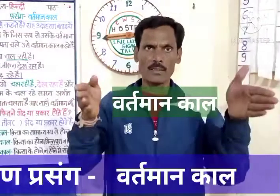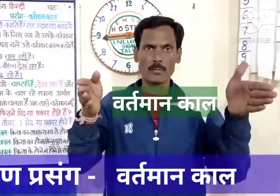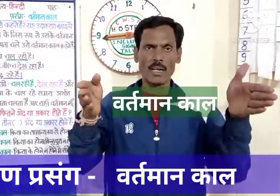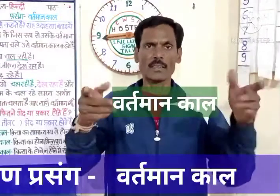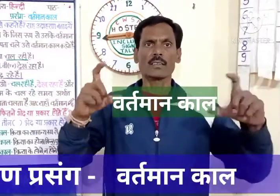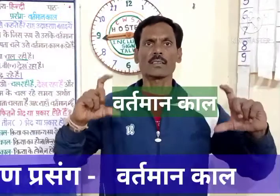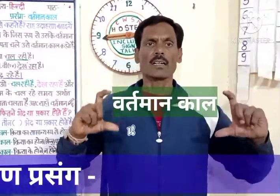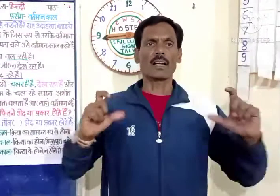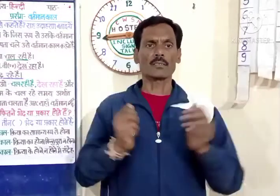वर्तमान काल।